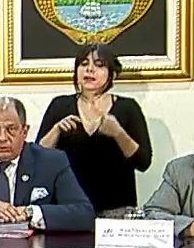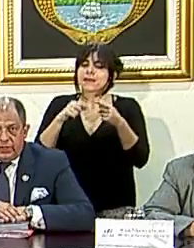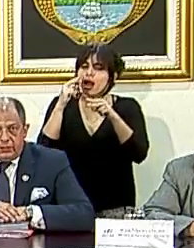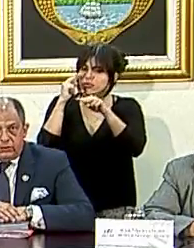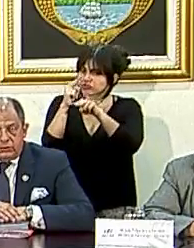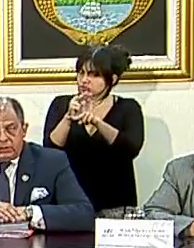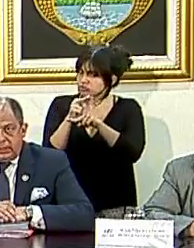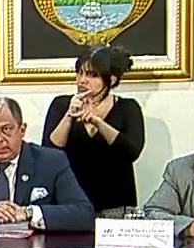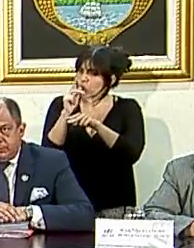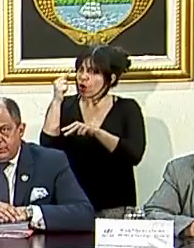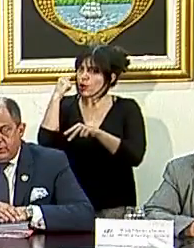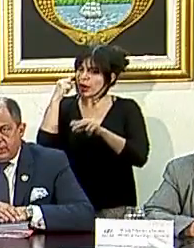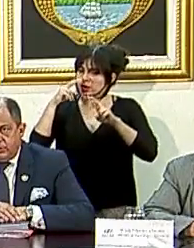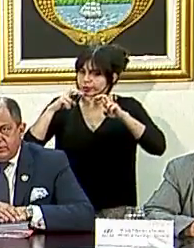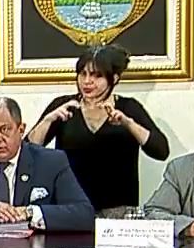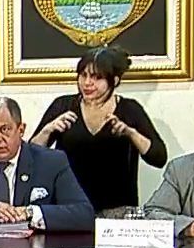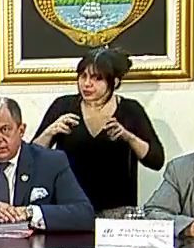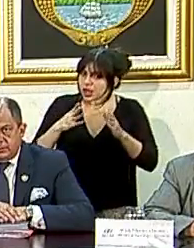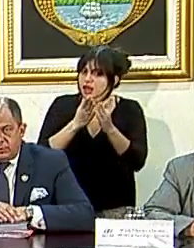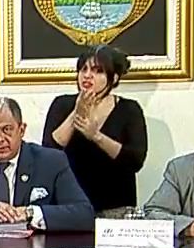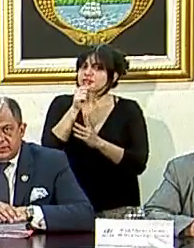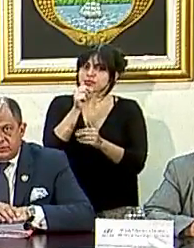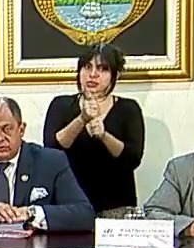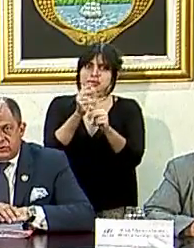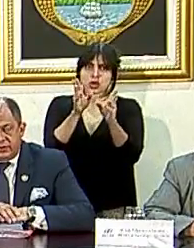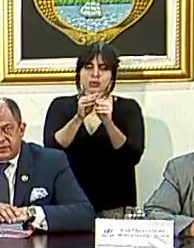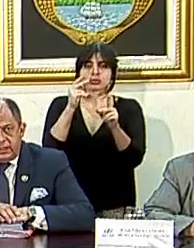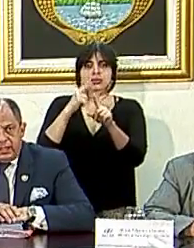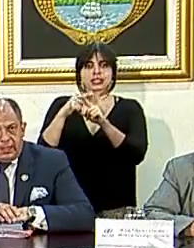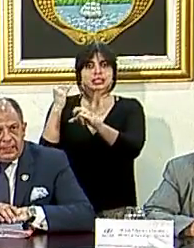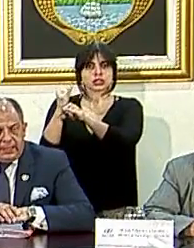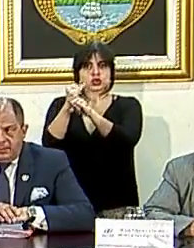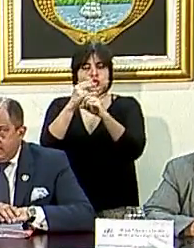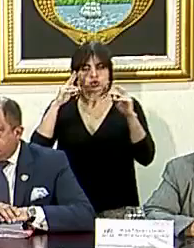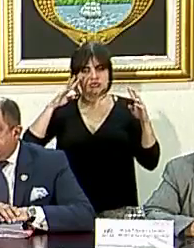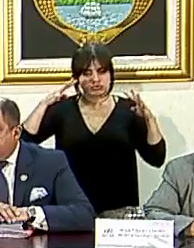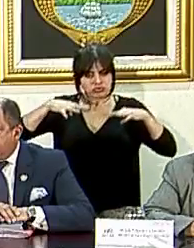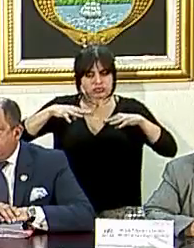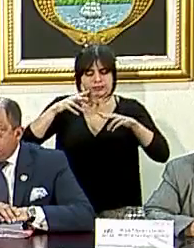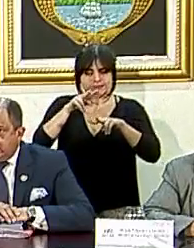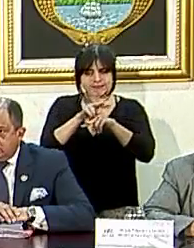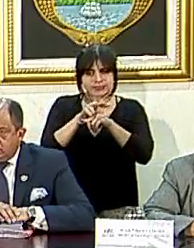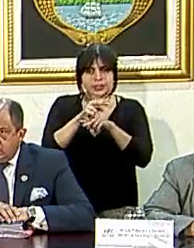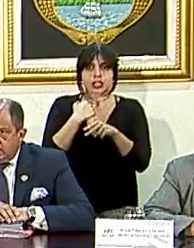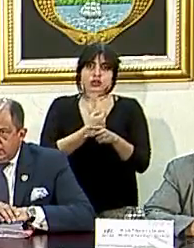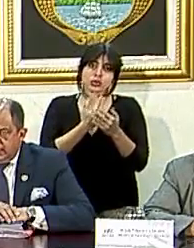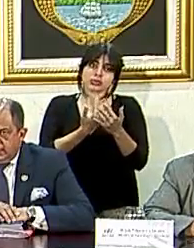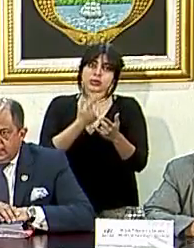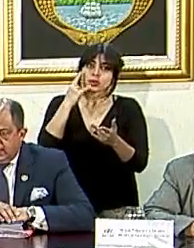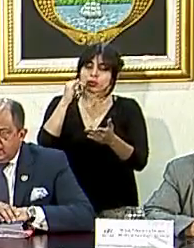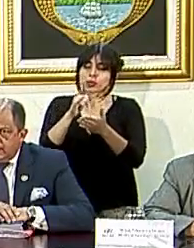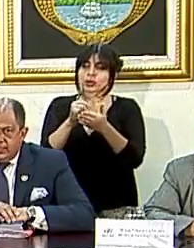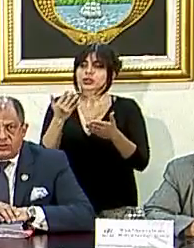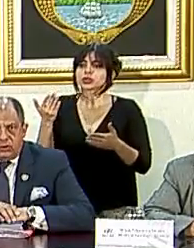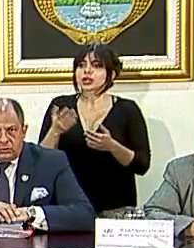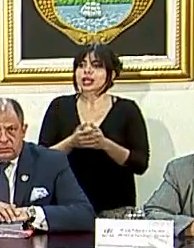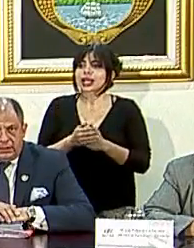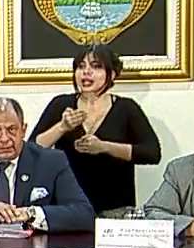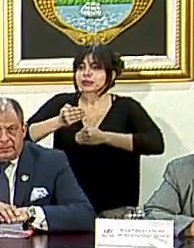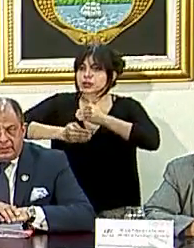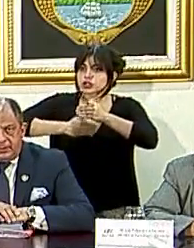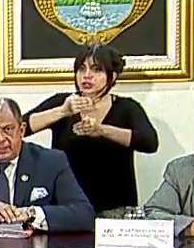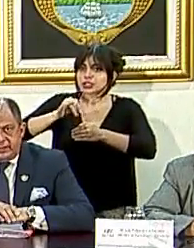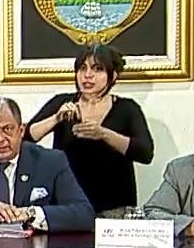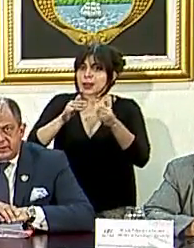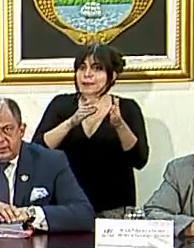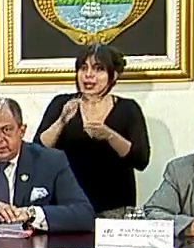vigilado por el gobierno, por medio de la Comisión y de esas propias instituciones. Y esperamos, por lo tanto, que la gestión de